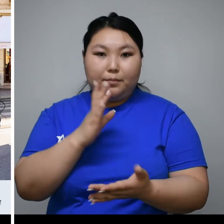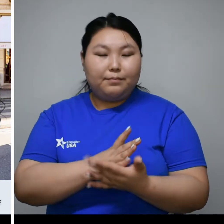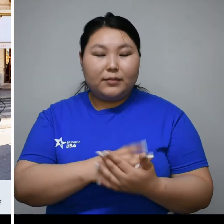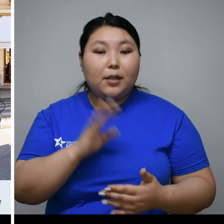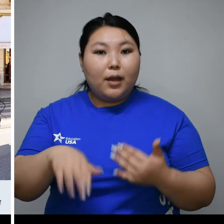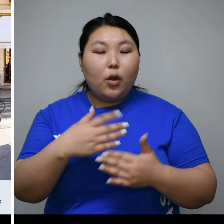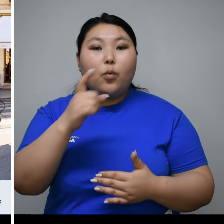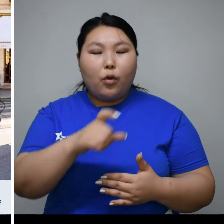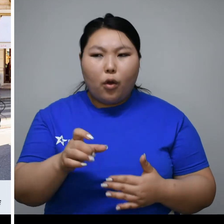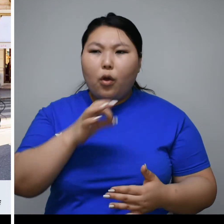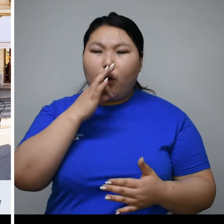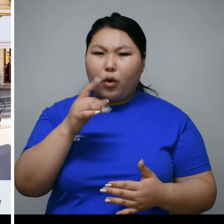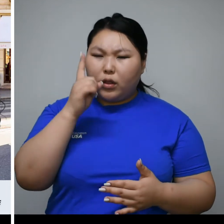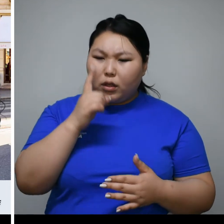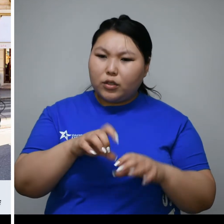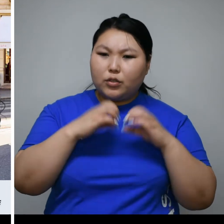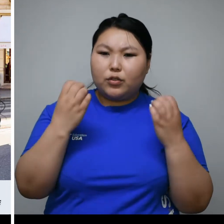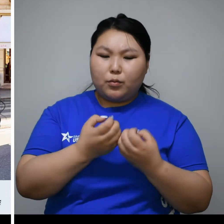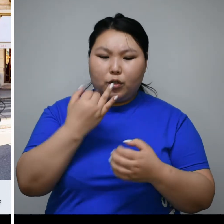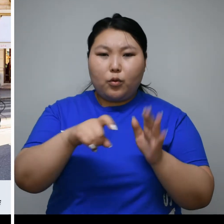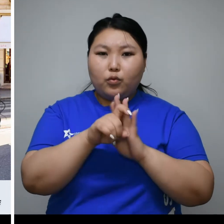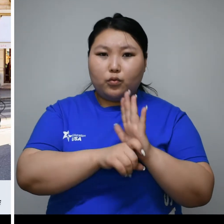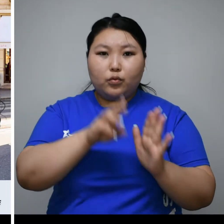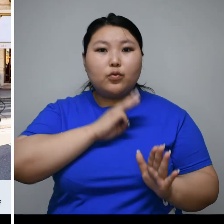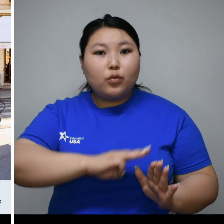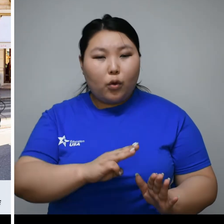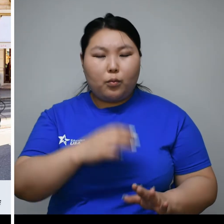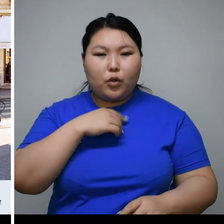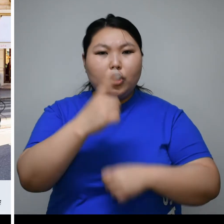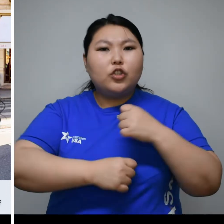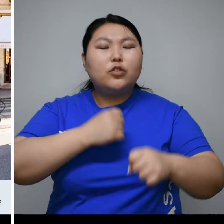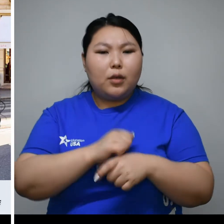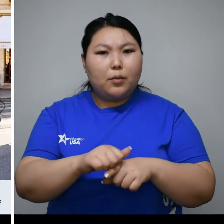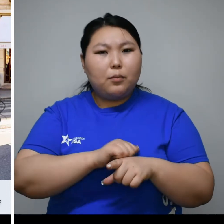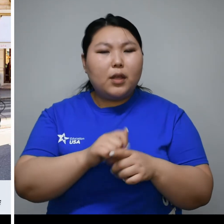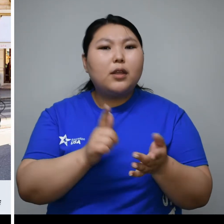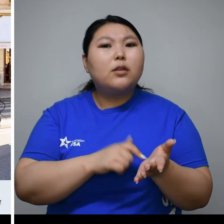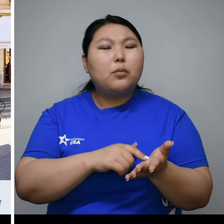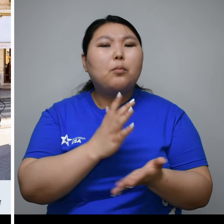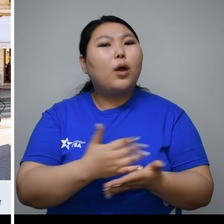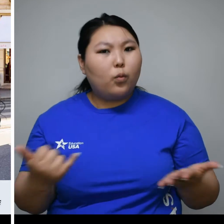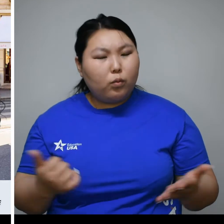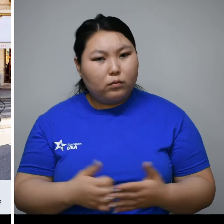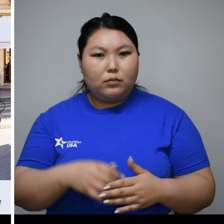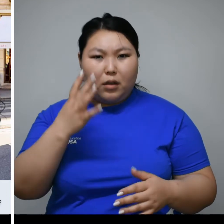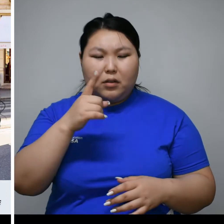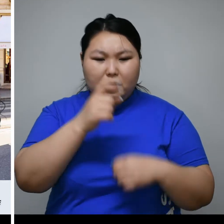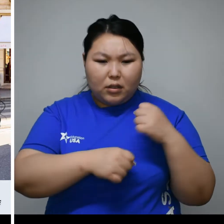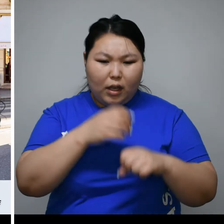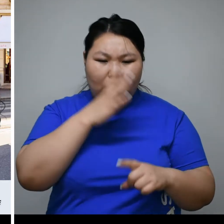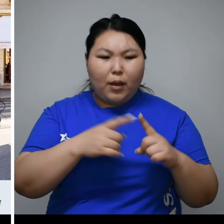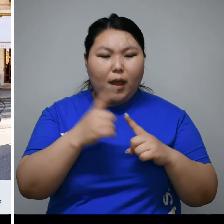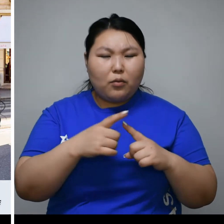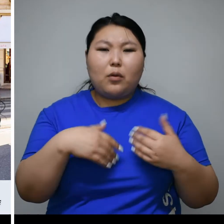байгаа. Тэгэхээр хүмүүс өө нэгэн семестрийн одоо юм хөтөлбөрийн төлөө би одоо нэг жил ингэж бэлтэх хэрэг, нэг жилийн хатуу